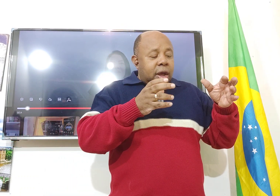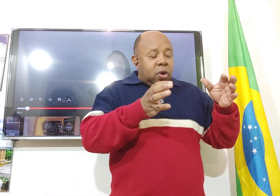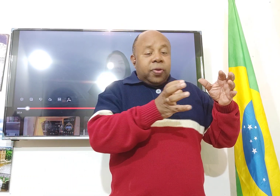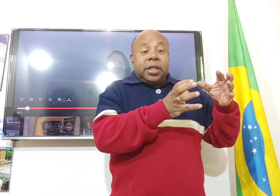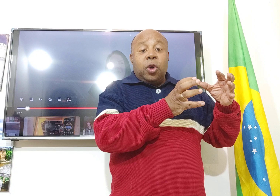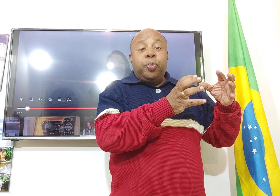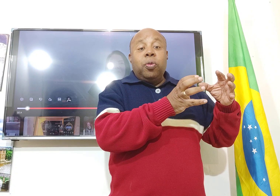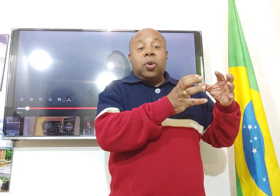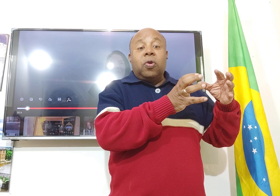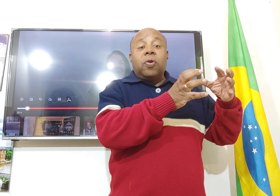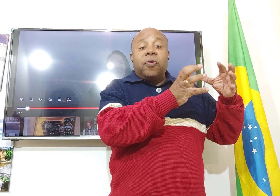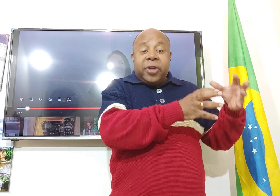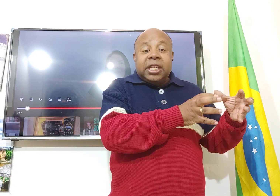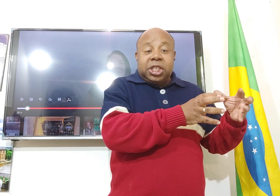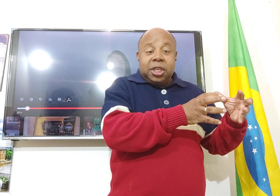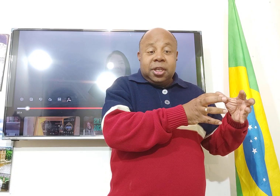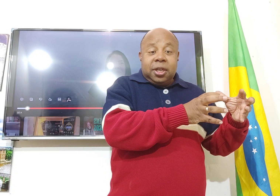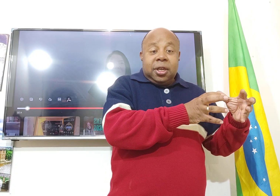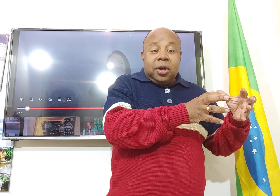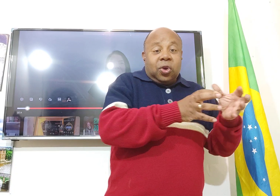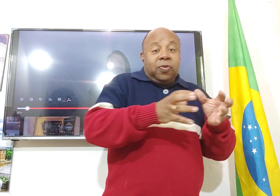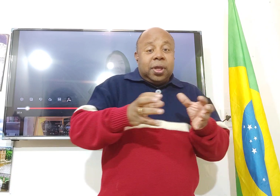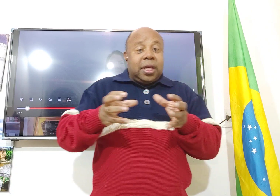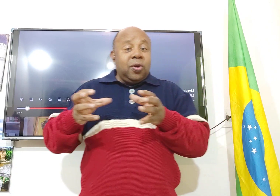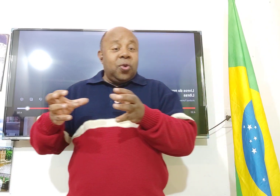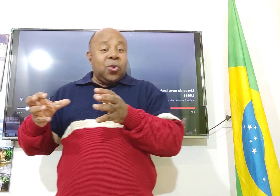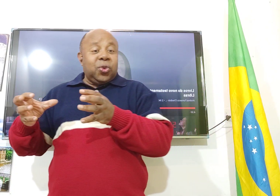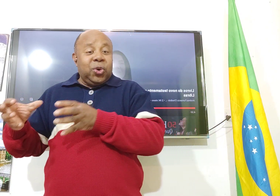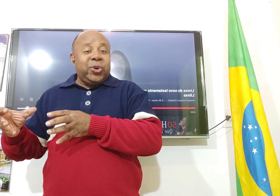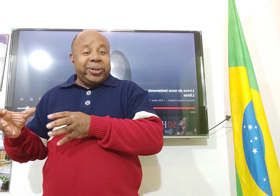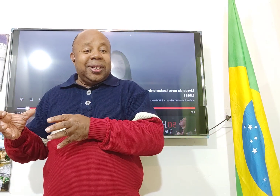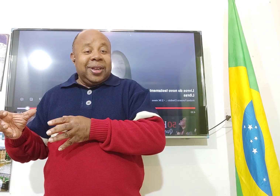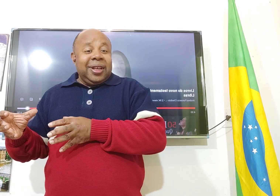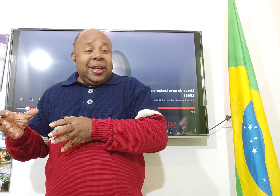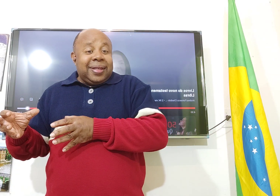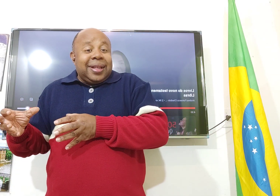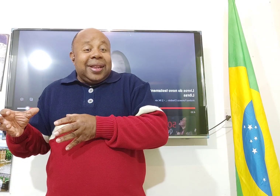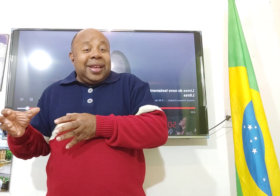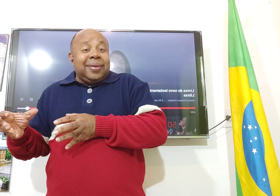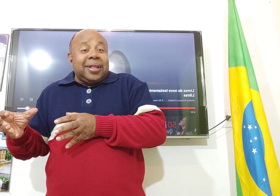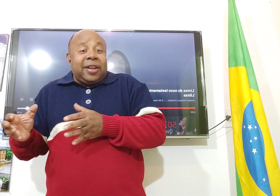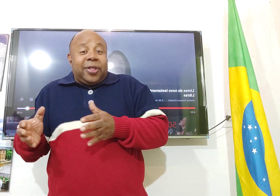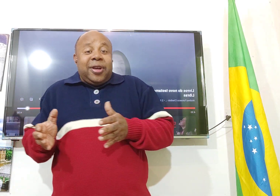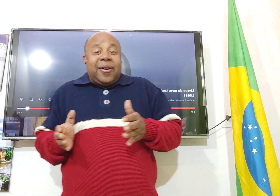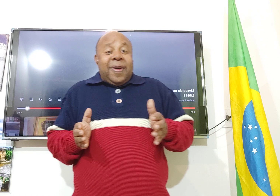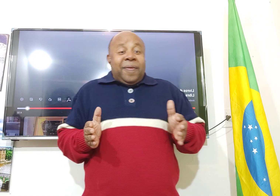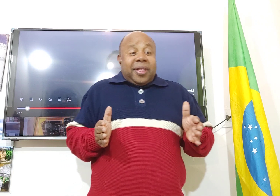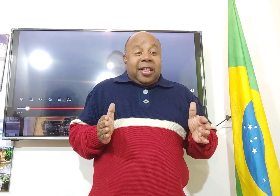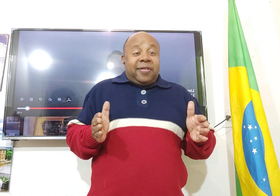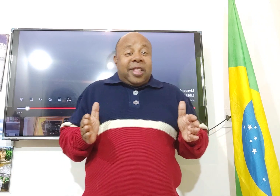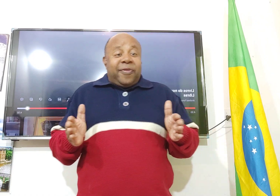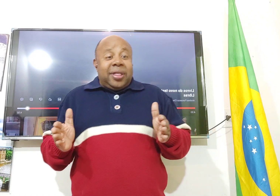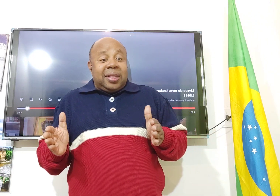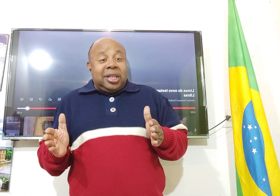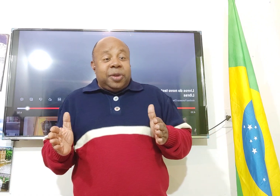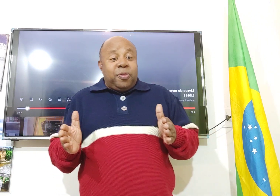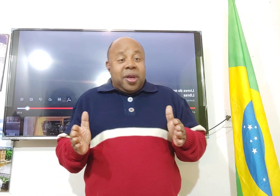quando você tem o público ouvinte e quando você tem os surdos, você tá entendendo? Você tem que fazer assim, tipo